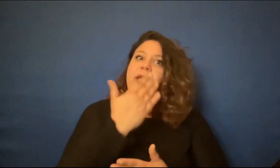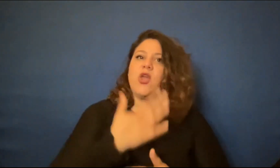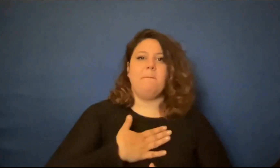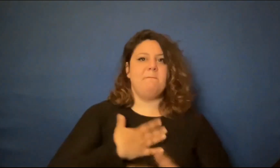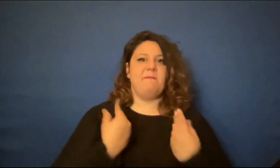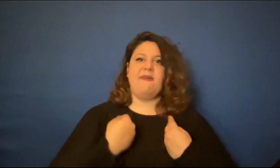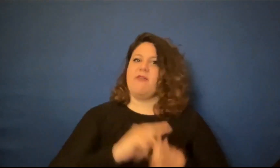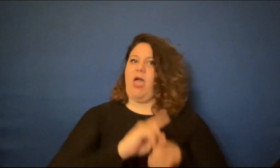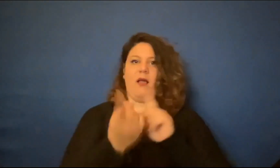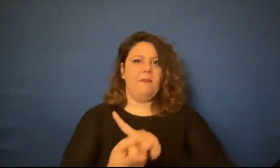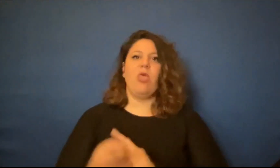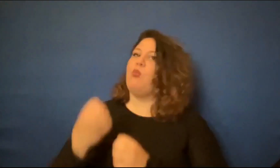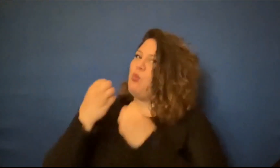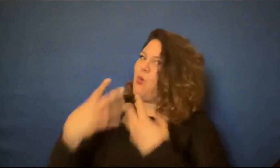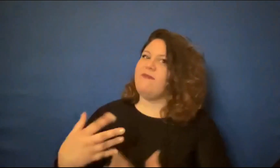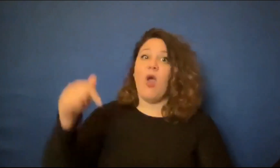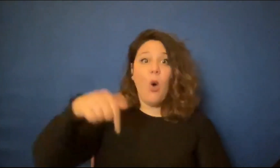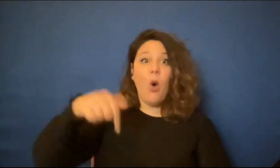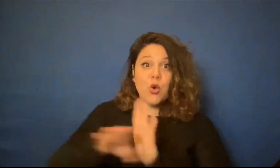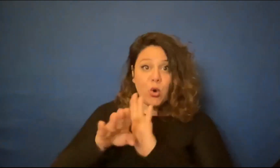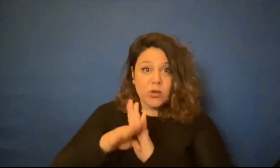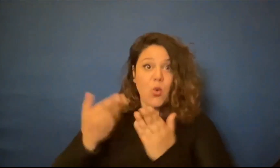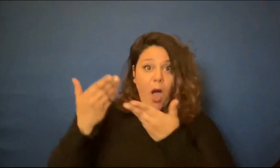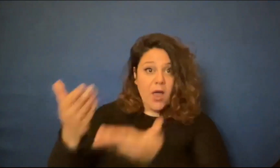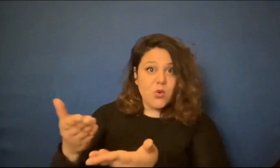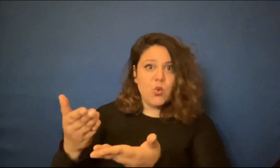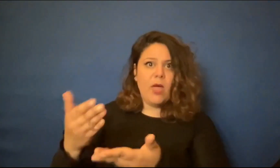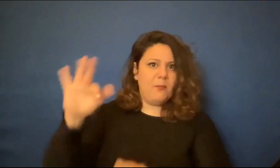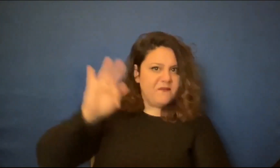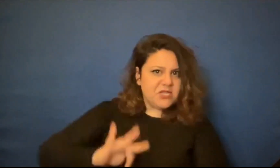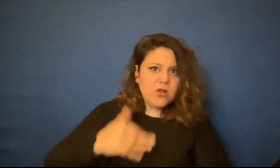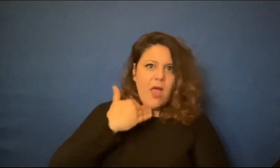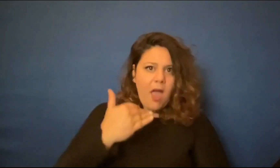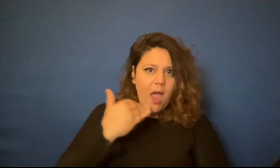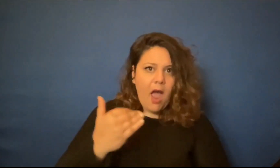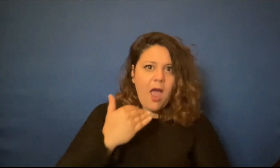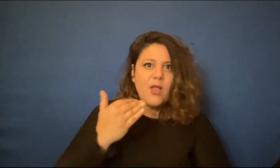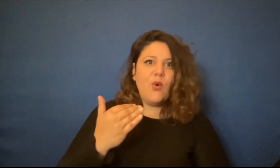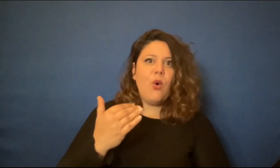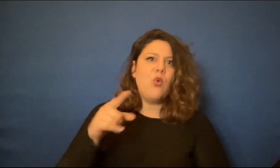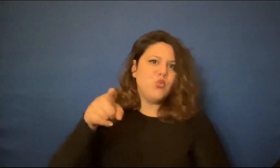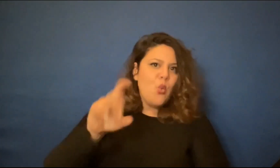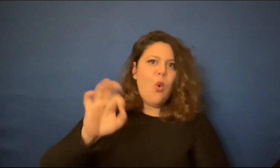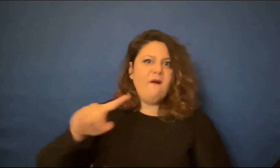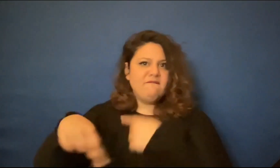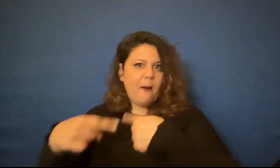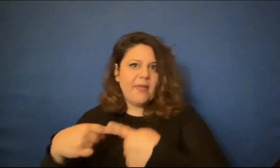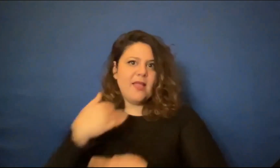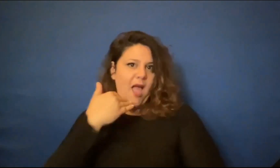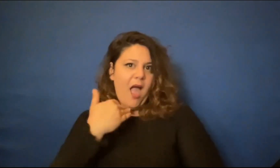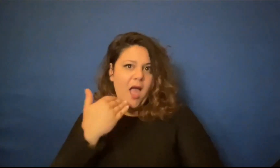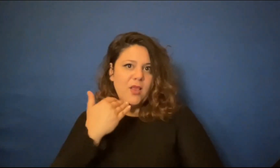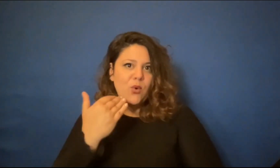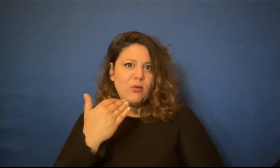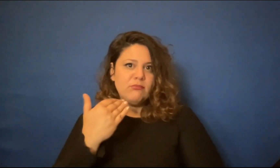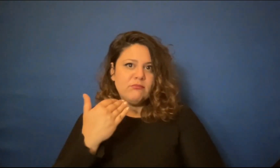alegro muchísimo. ¿Hoy sigues teniendo ayuda? ¿Sigues yendo a algún profesional, tú o con tu familia, para, bueno,